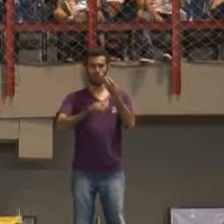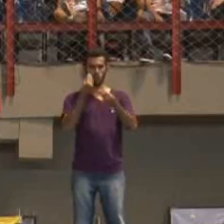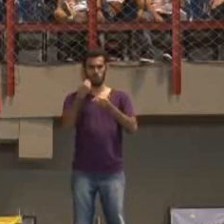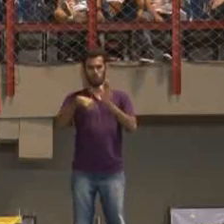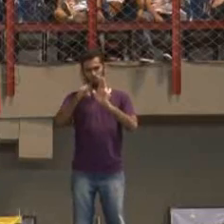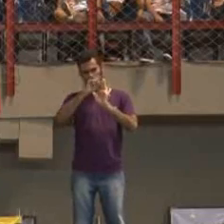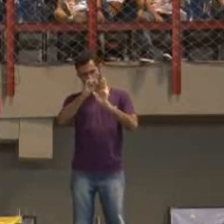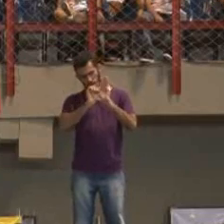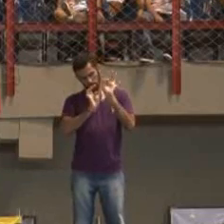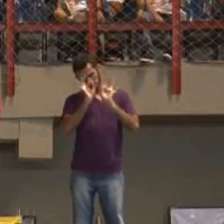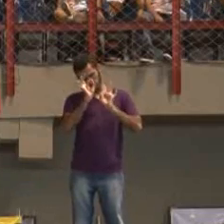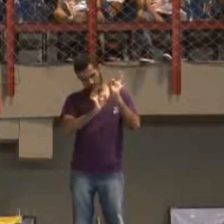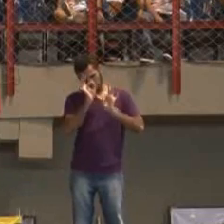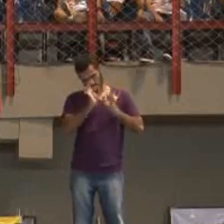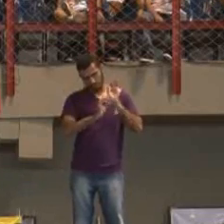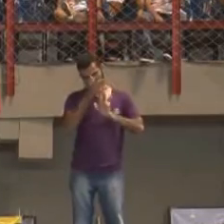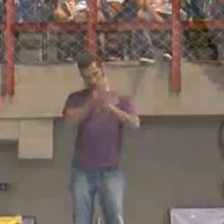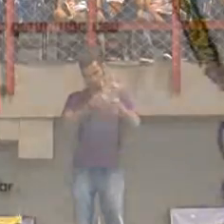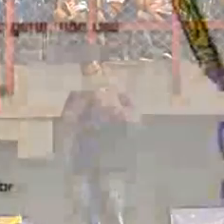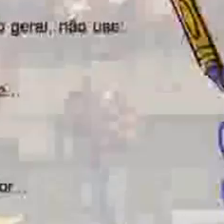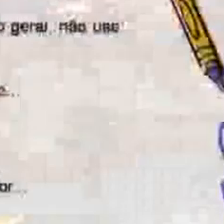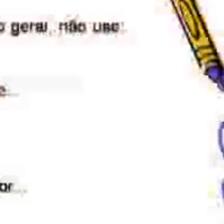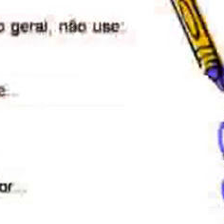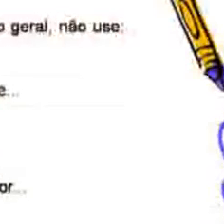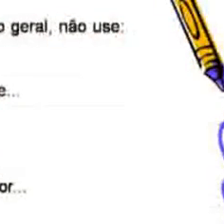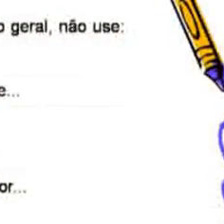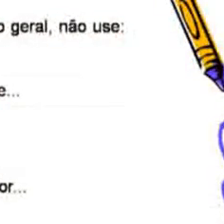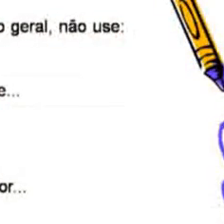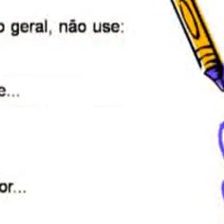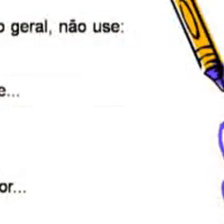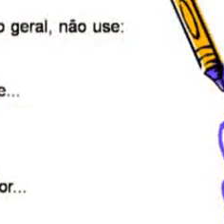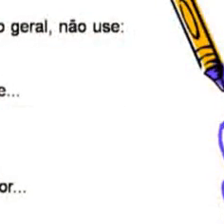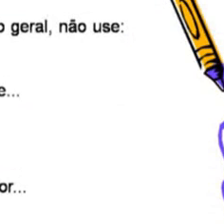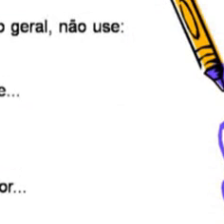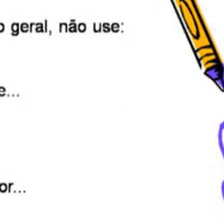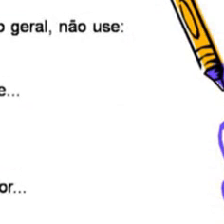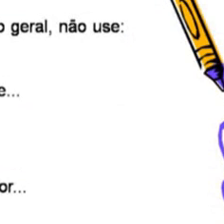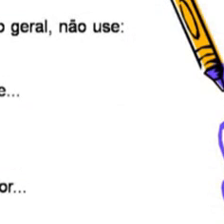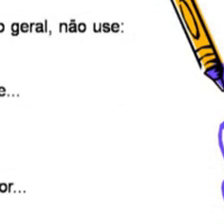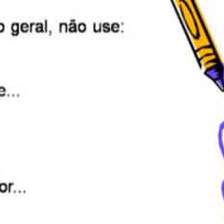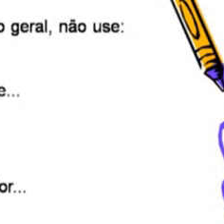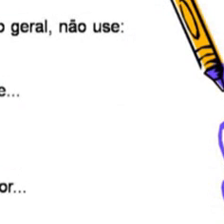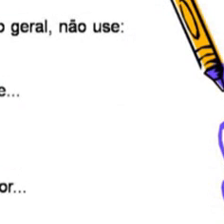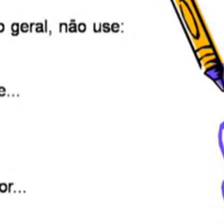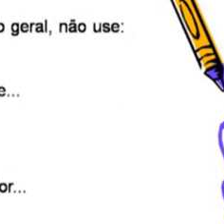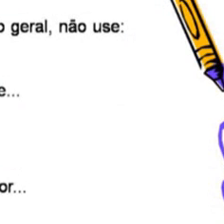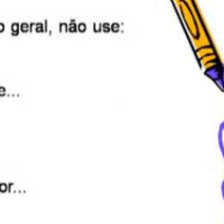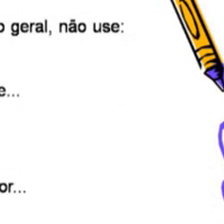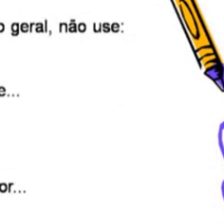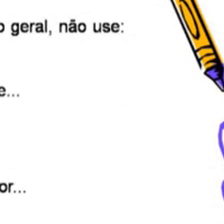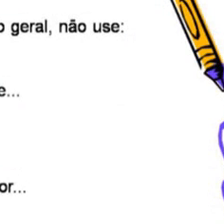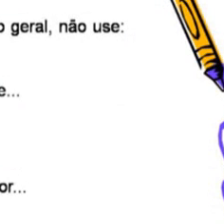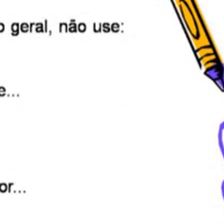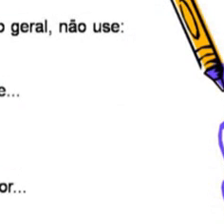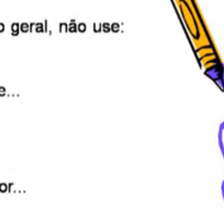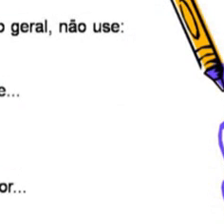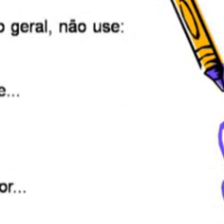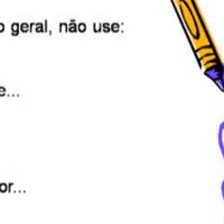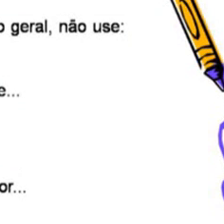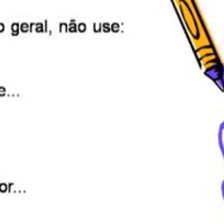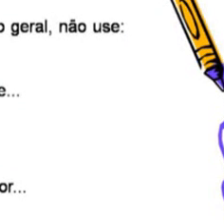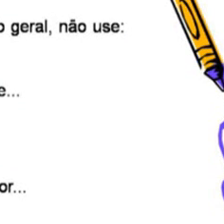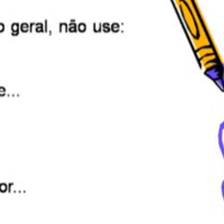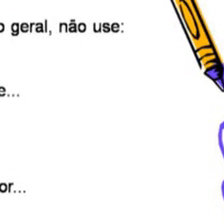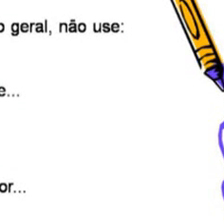tá? Em qualquer parte do texto, olha aí, como já dizia meu avô, a esperança é a última que